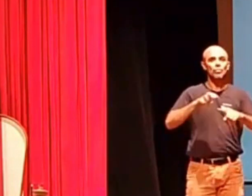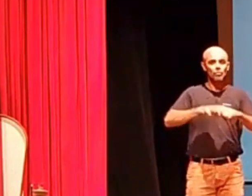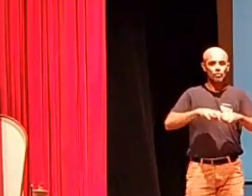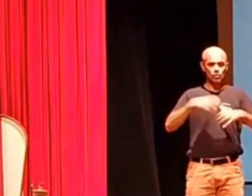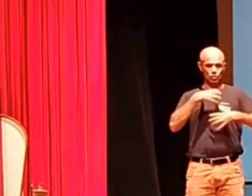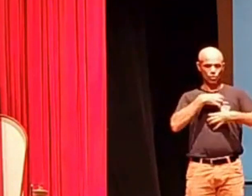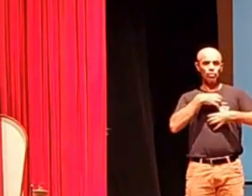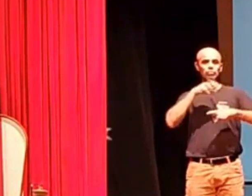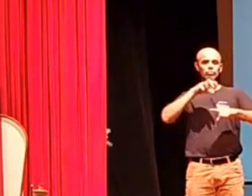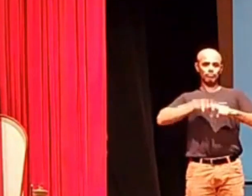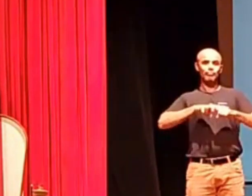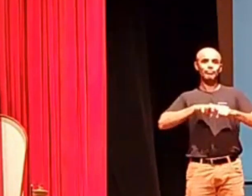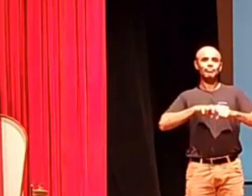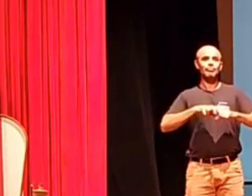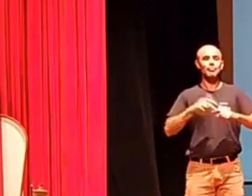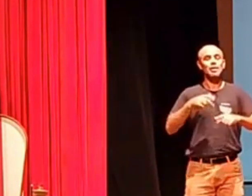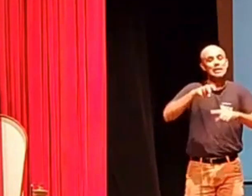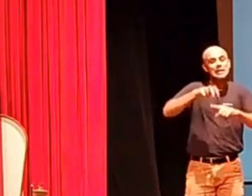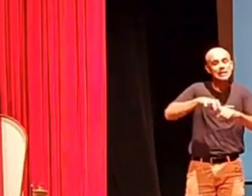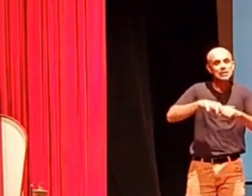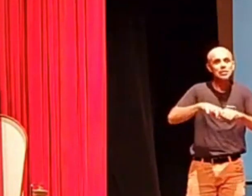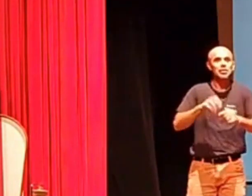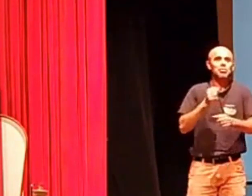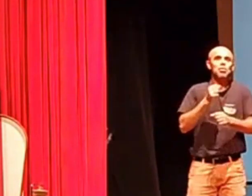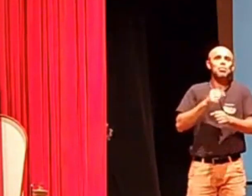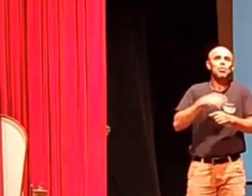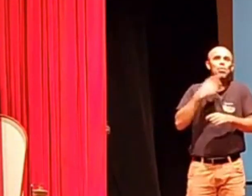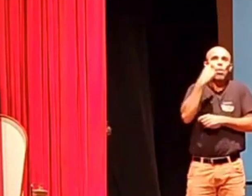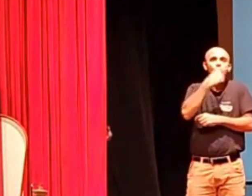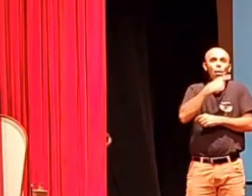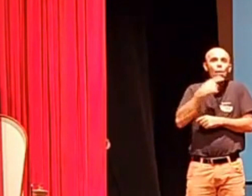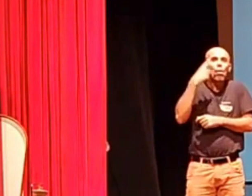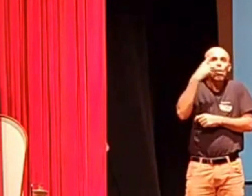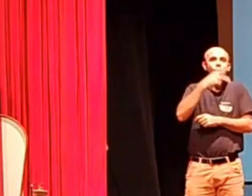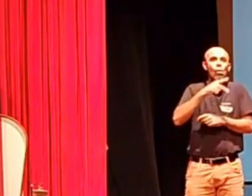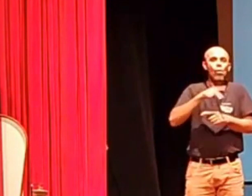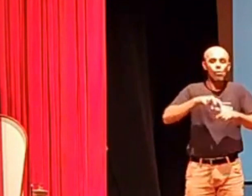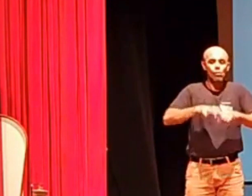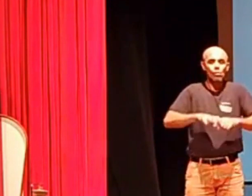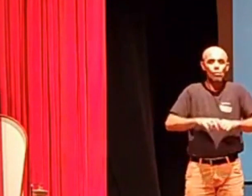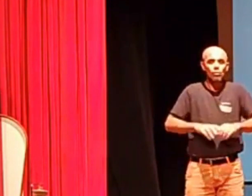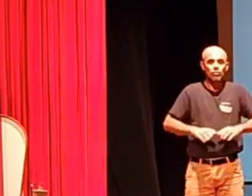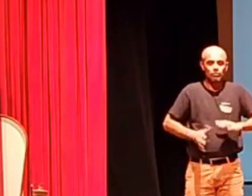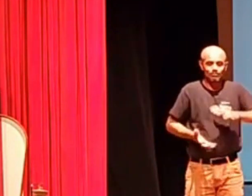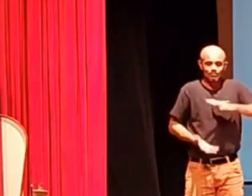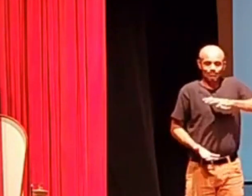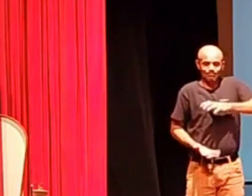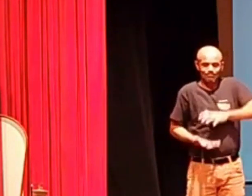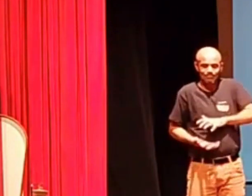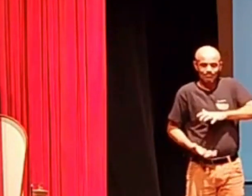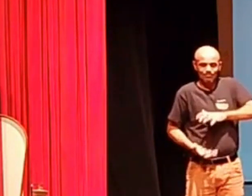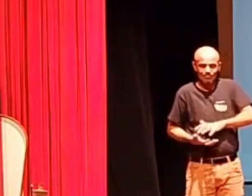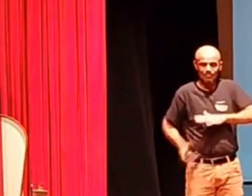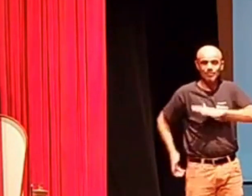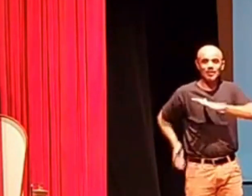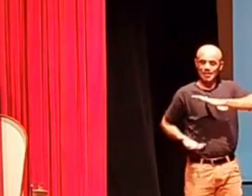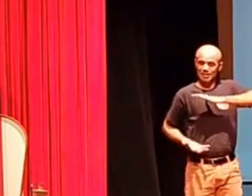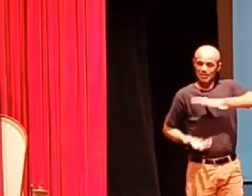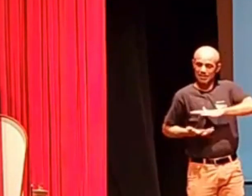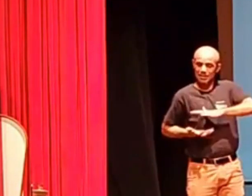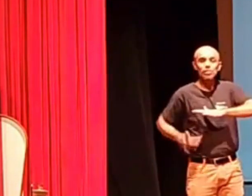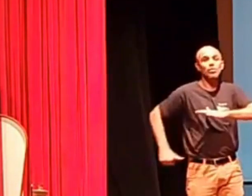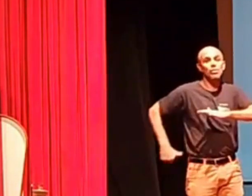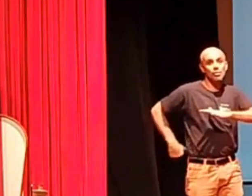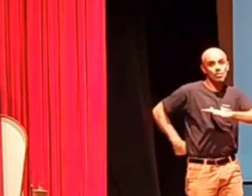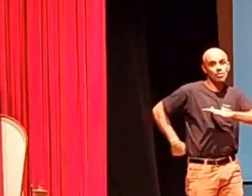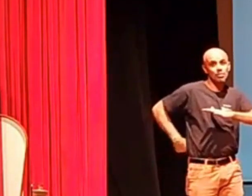posicionamento, quando a gente fica muito tempo sentado, a gente leva a uma compressão dessa coluna. E quem está sofrendo lá embaixo? É o